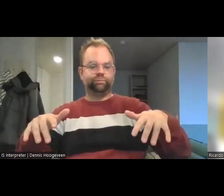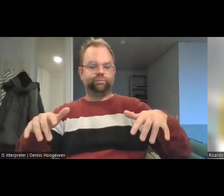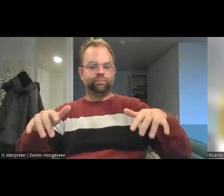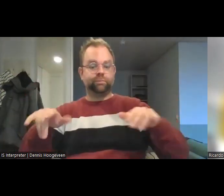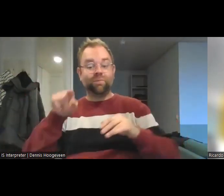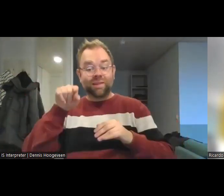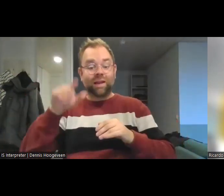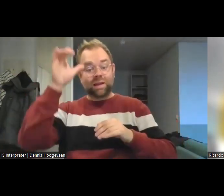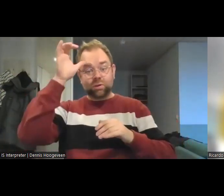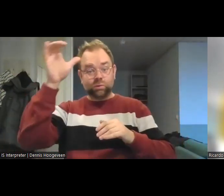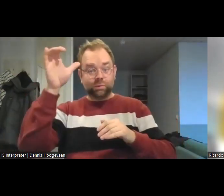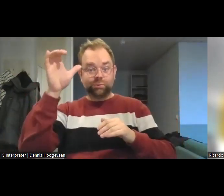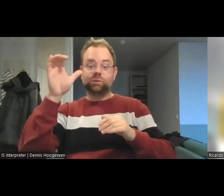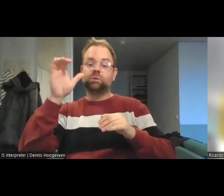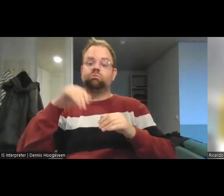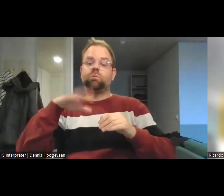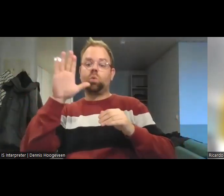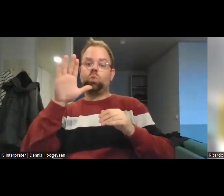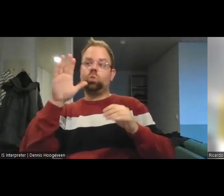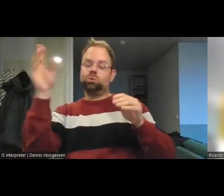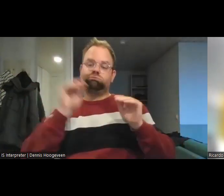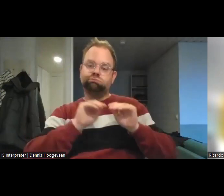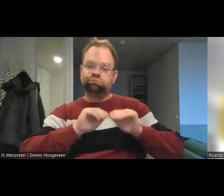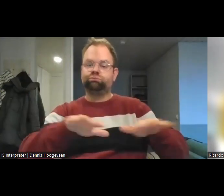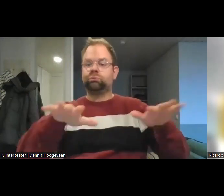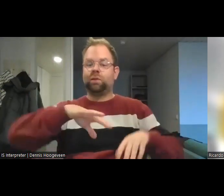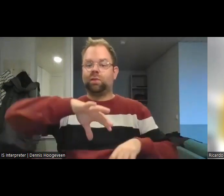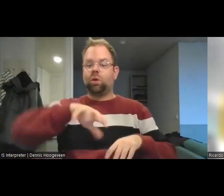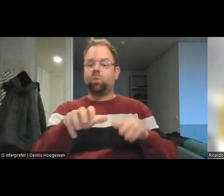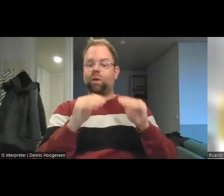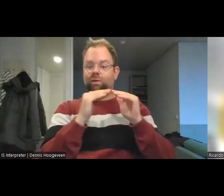que c'est là que nous pouvons avoir un